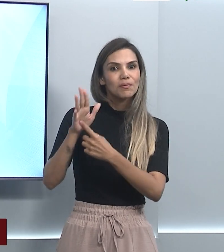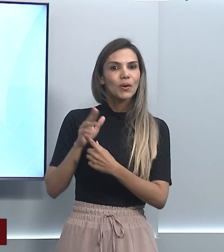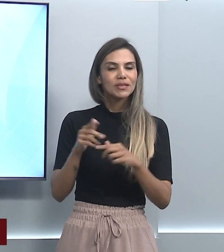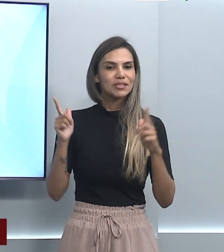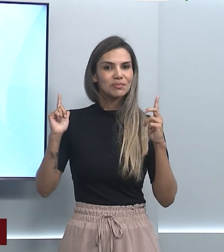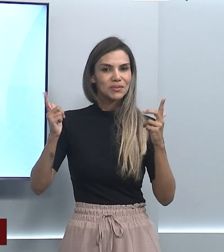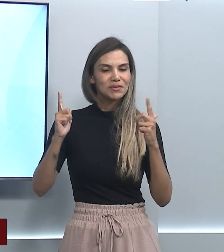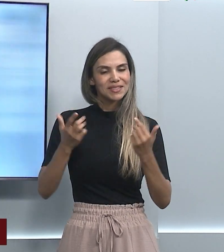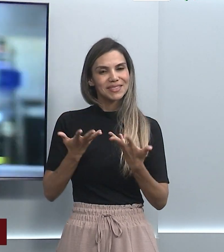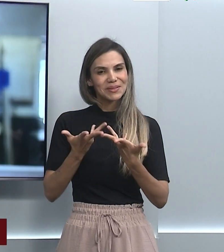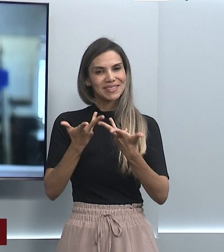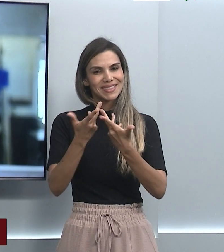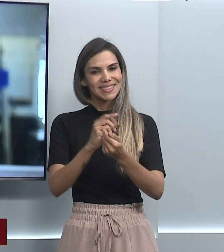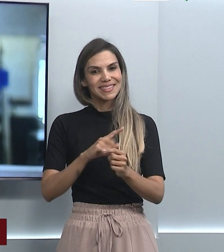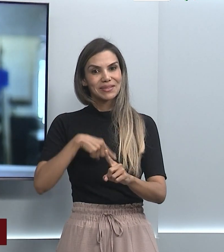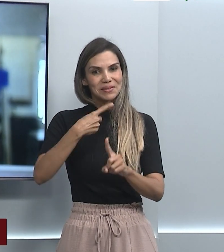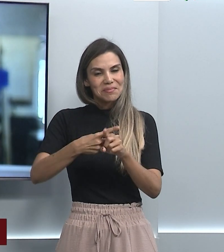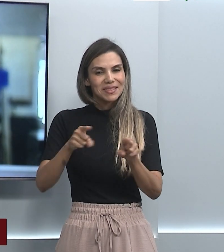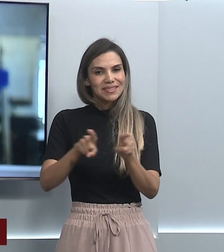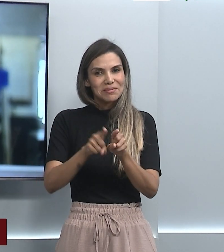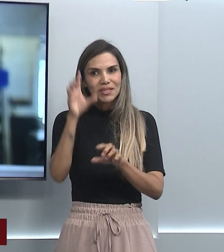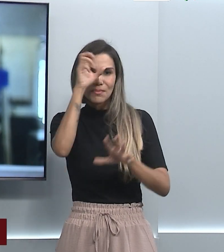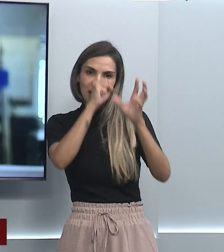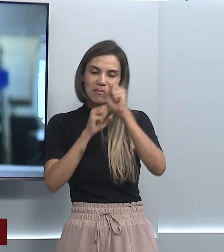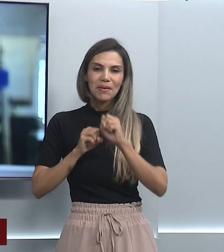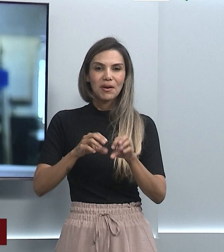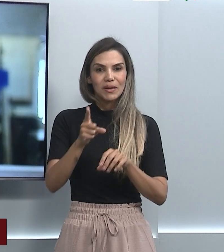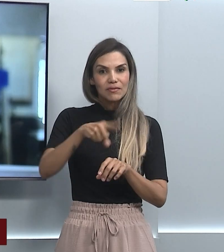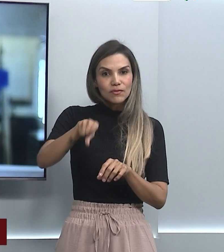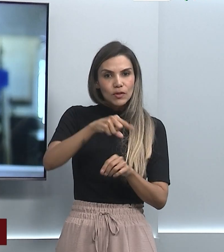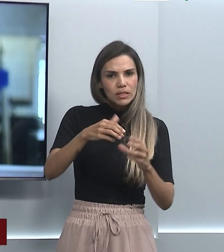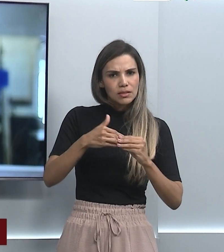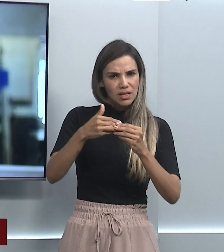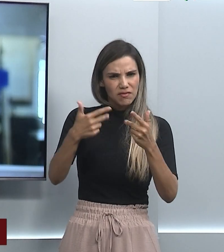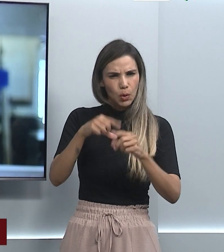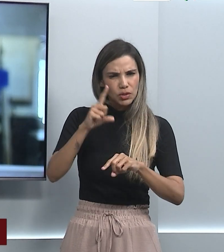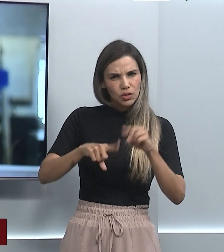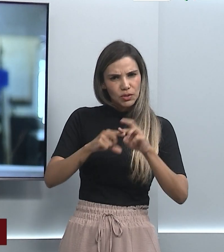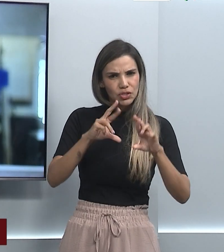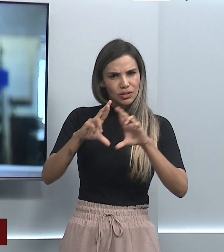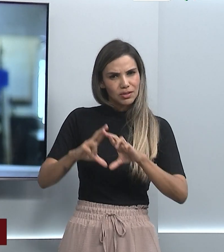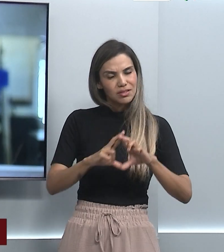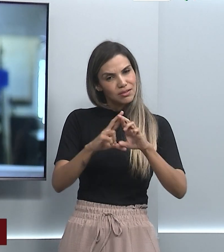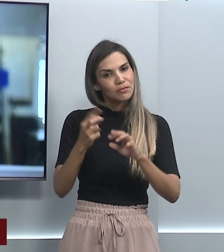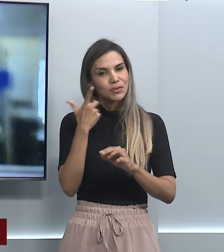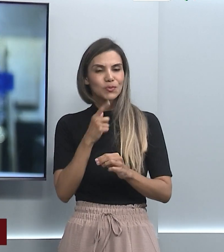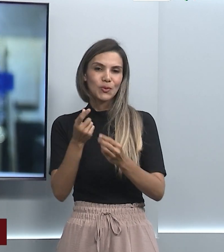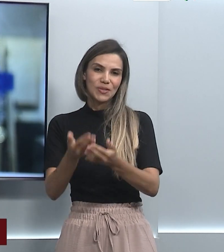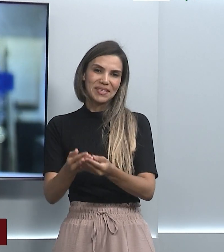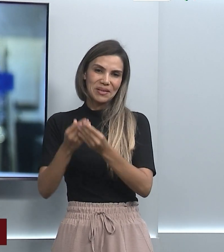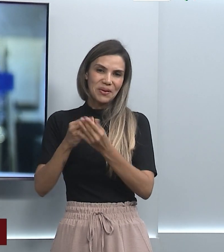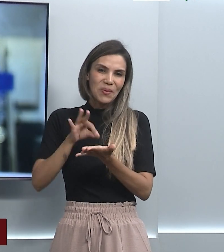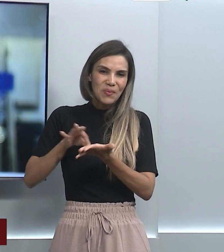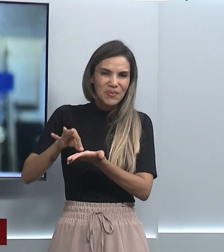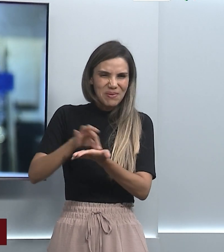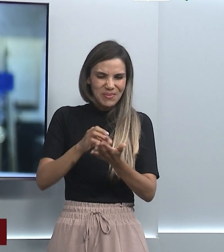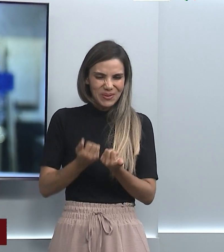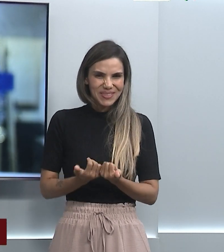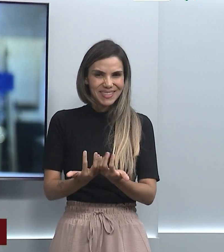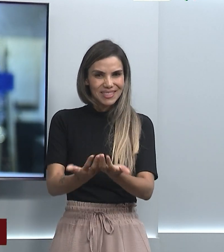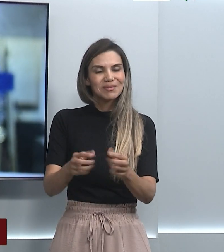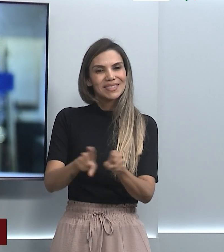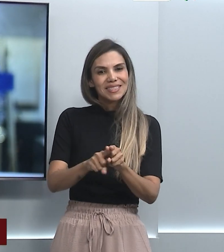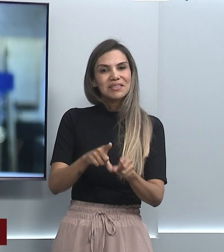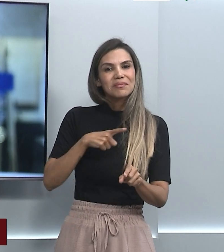e educativa. E olha que legal, se você levar algo reciclável, ganha uma muda de planta. O local também vai ter